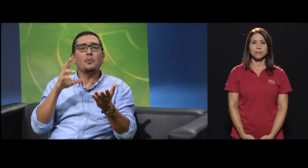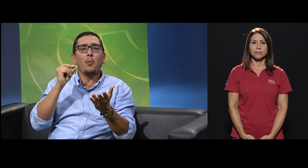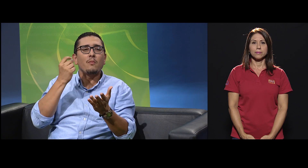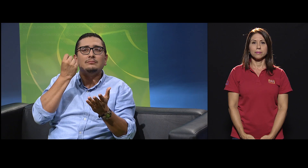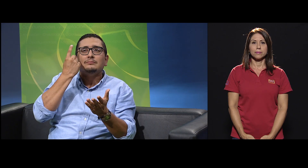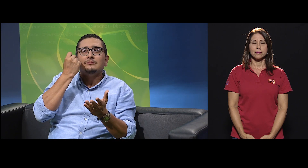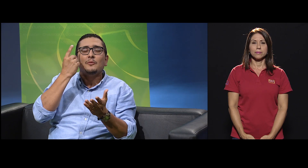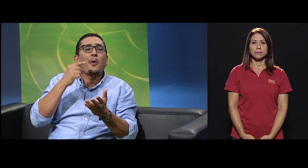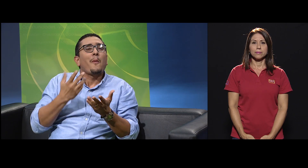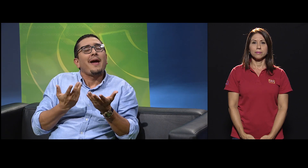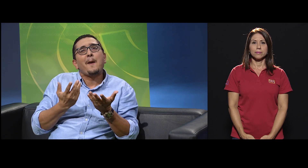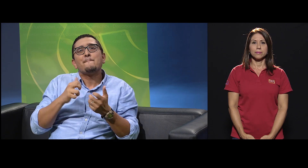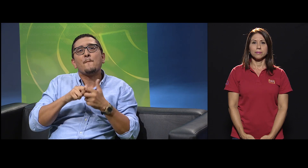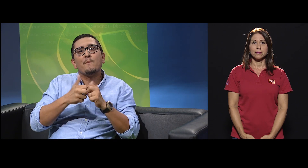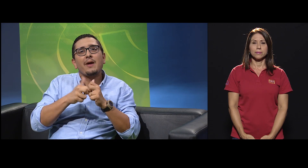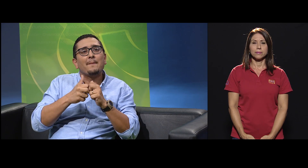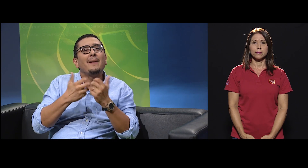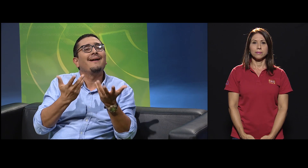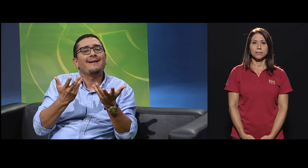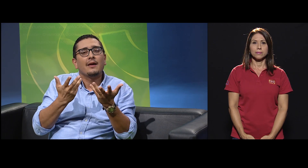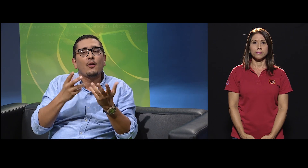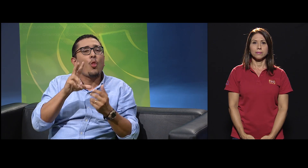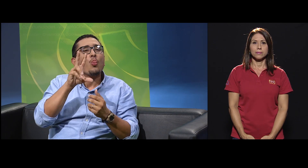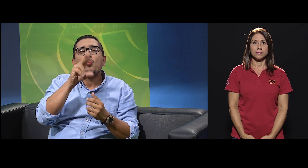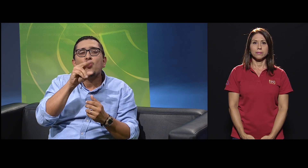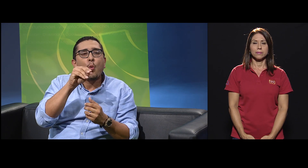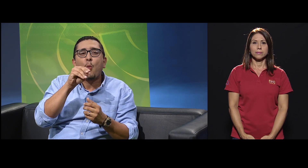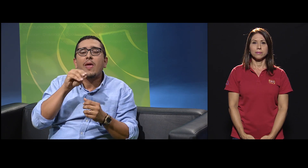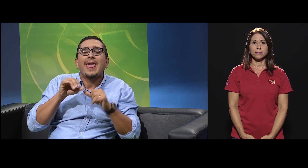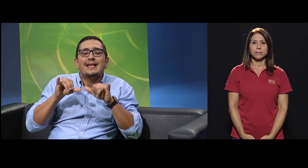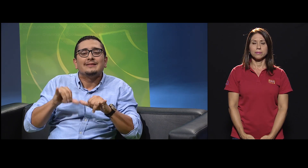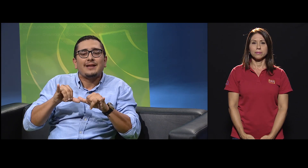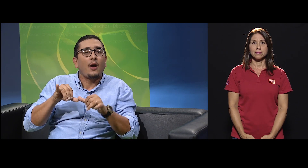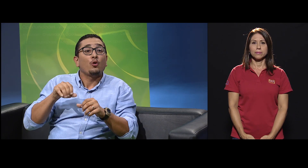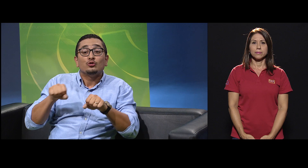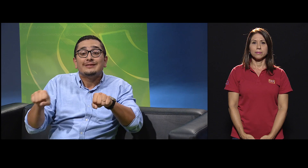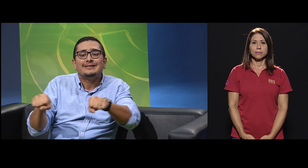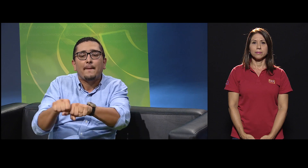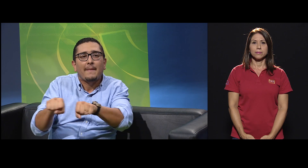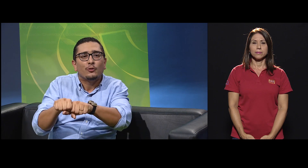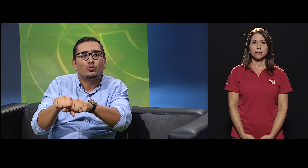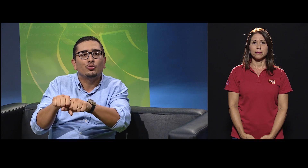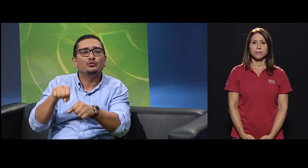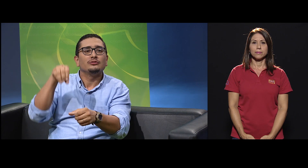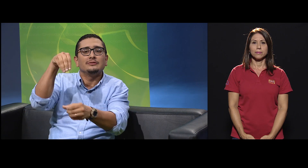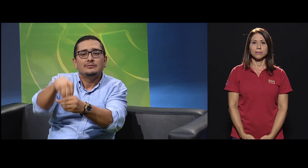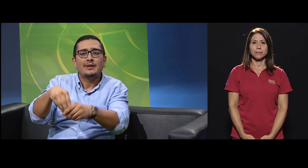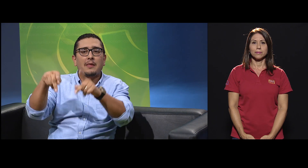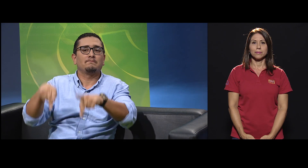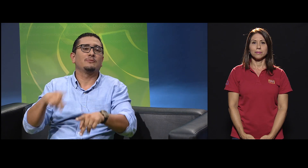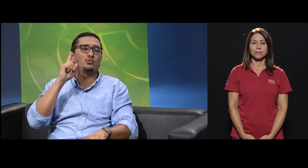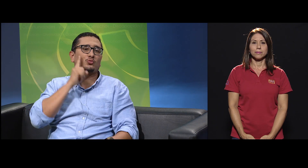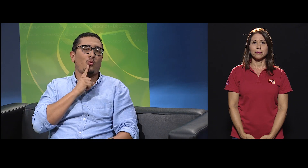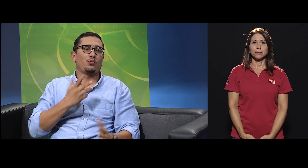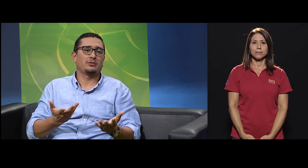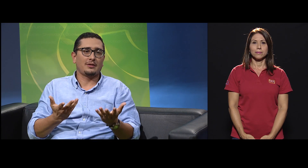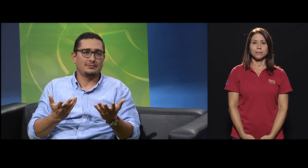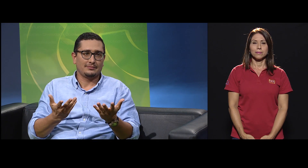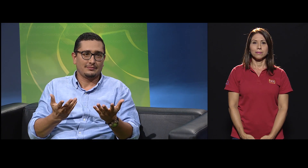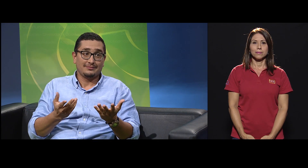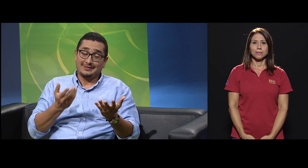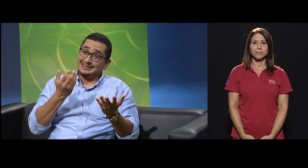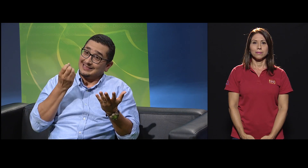el acceso a la información y a la comunicación. Los que no han entendido esto, el problema es que no están en los zapatos de las